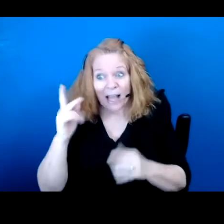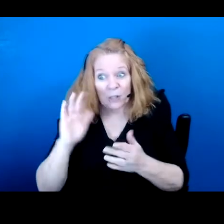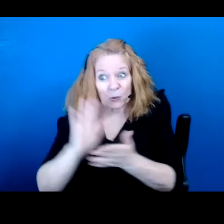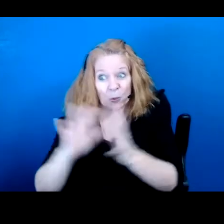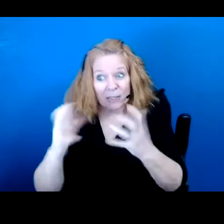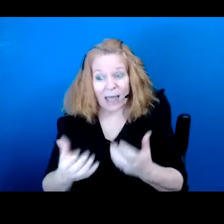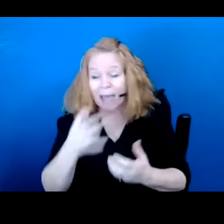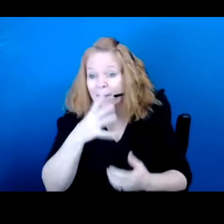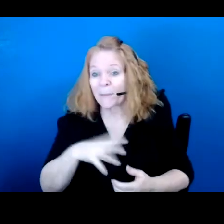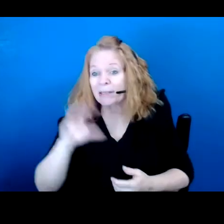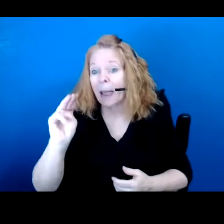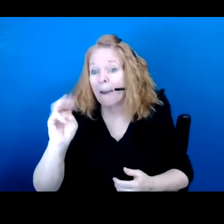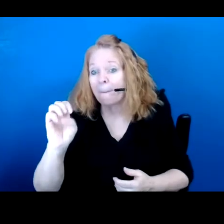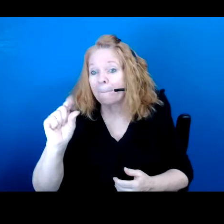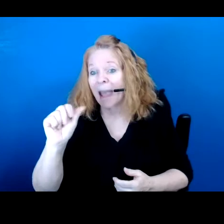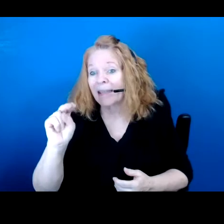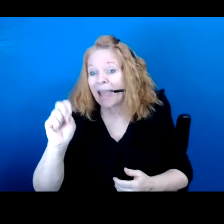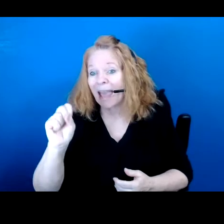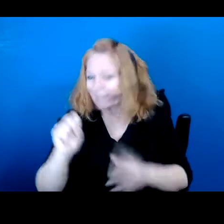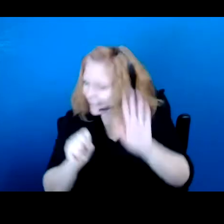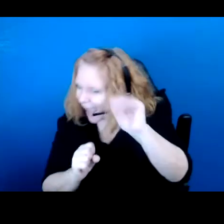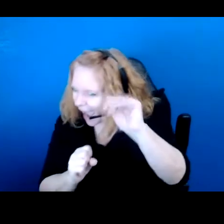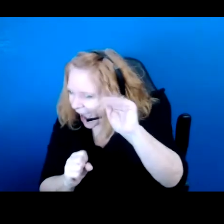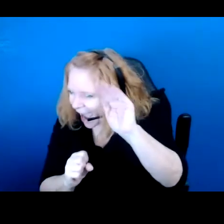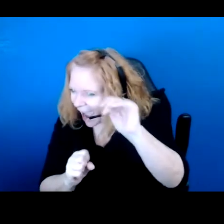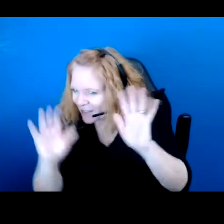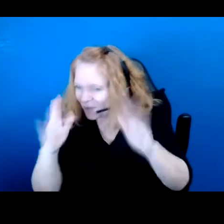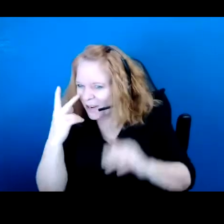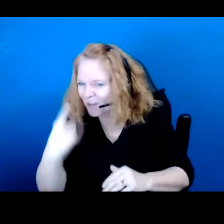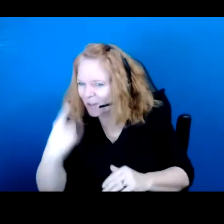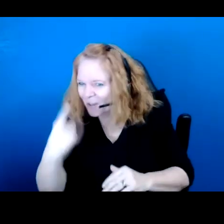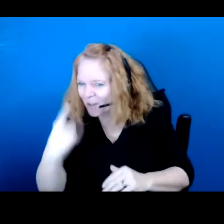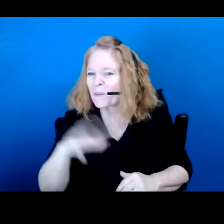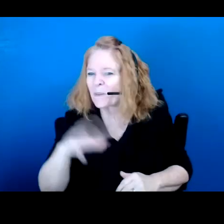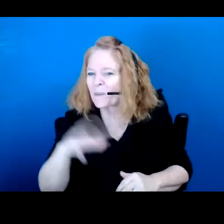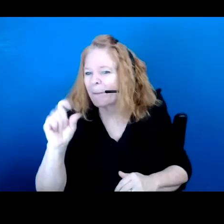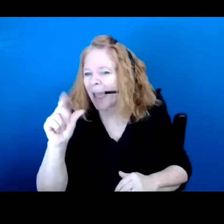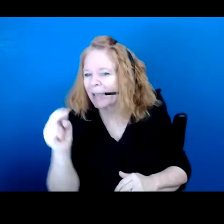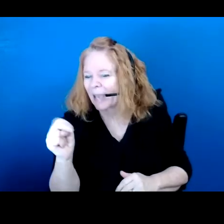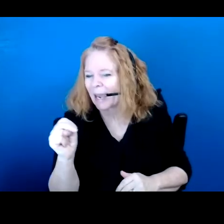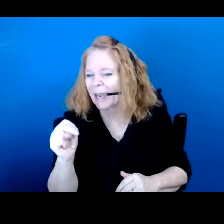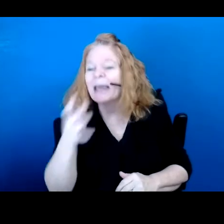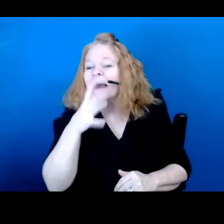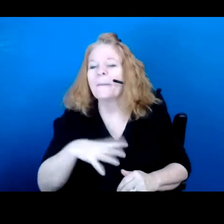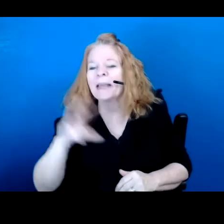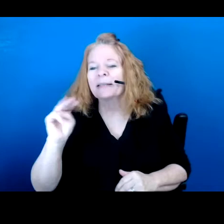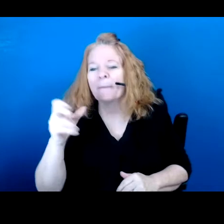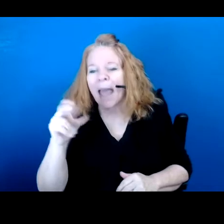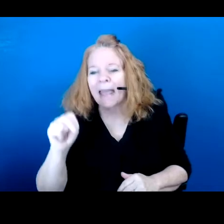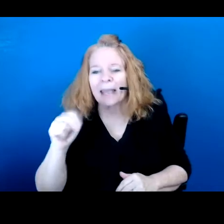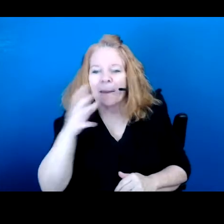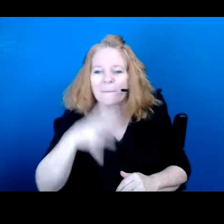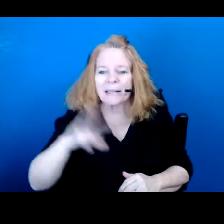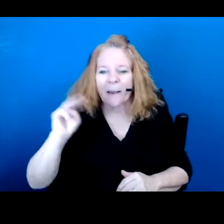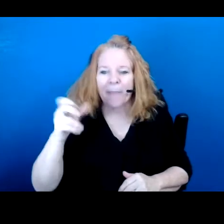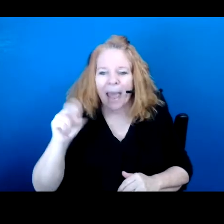siguen en la clase de la escuela de helen keller de la maestra miguén maestra me